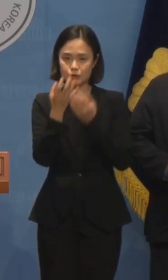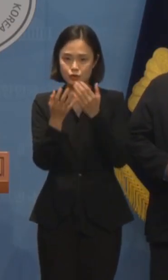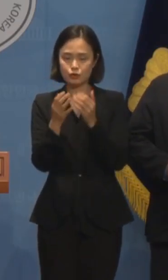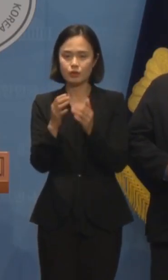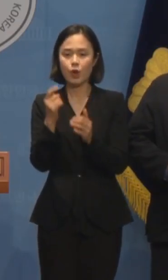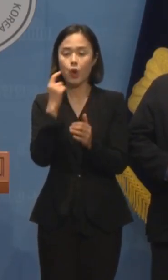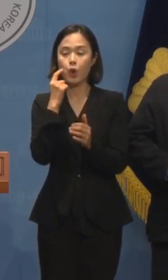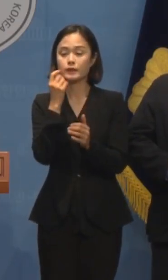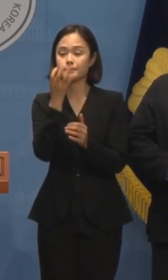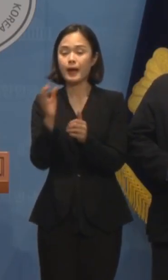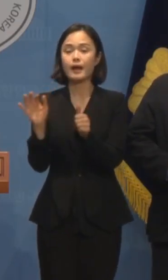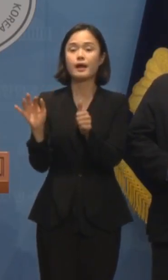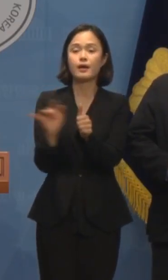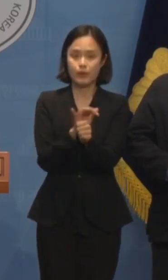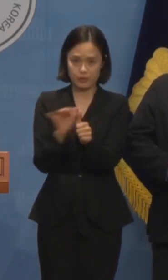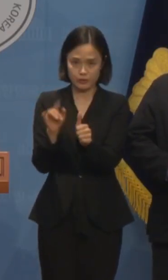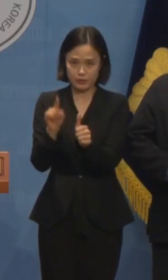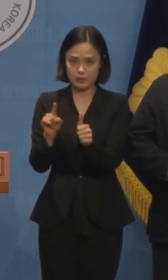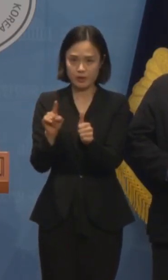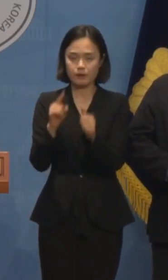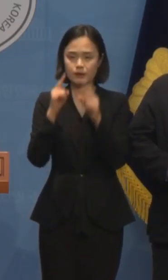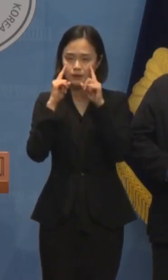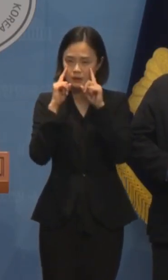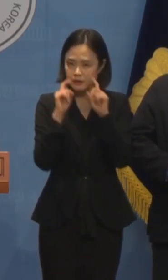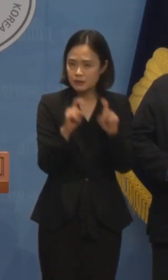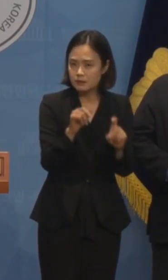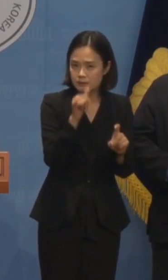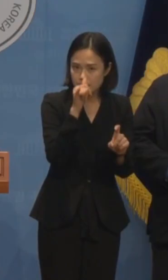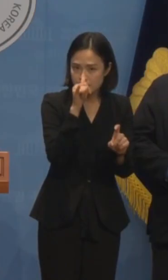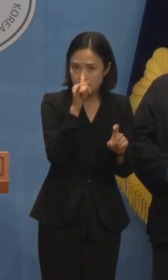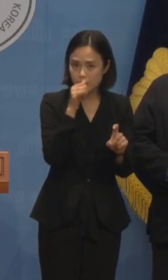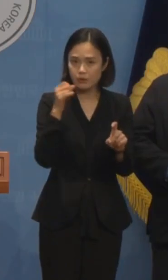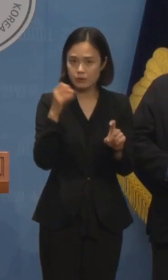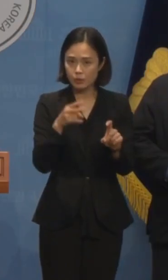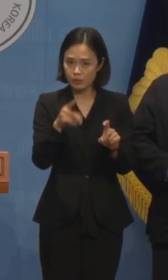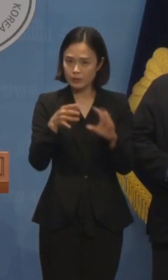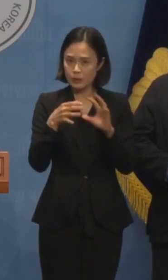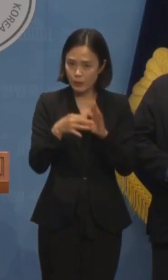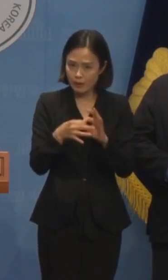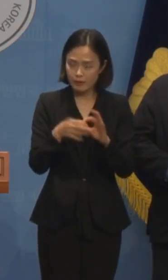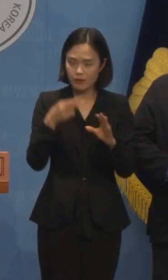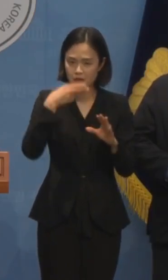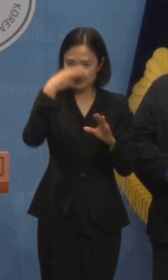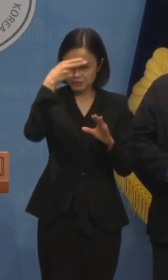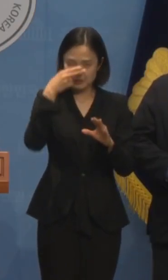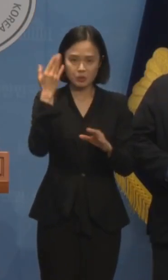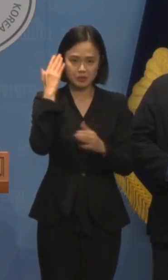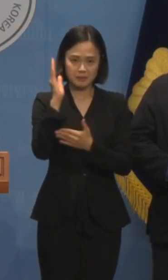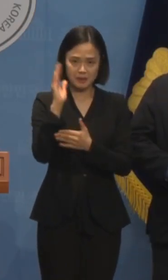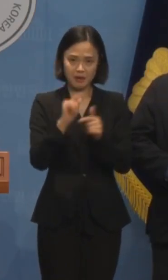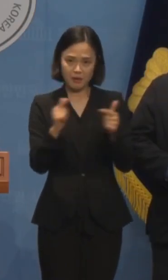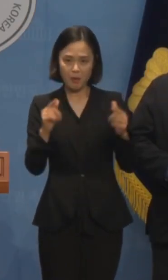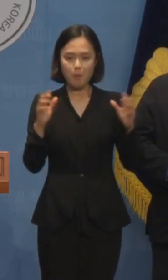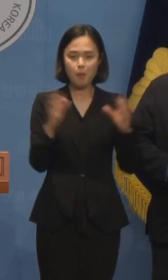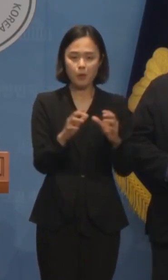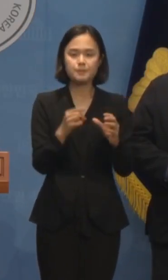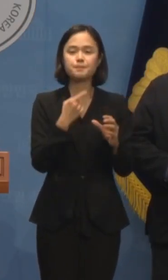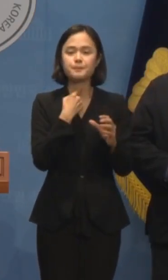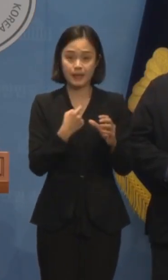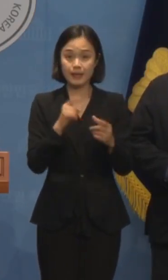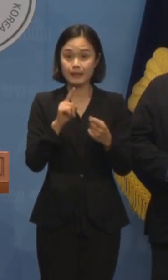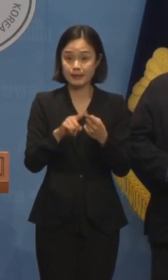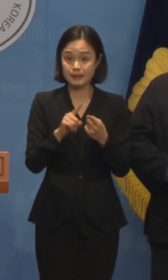등 음식이 제공되고 연어, 술 세미나가 있었다. 이걸